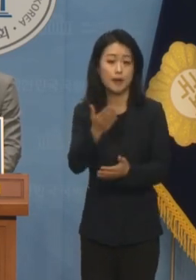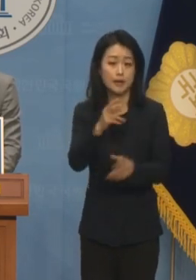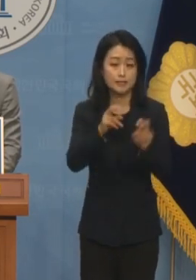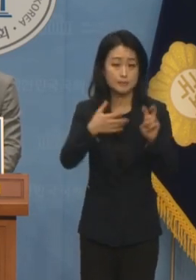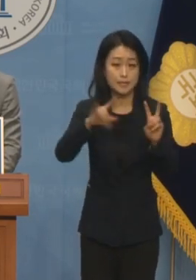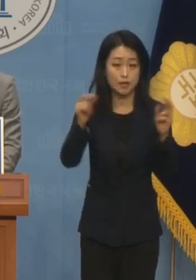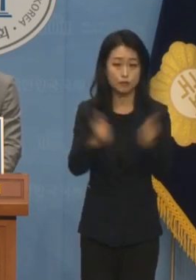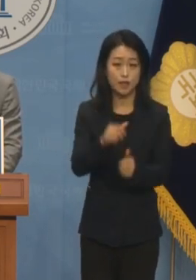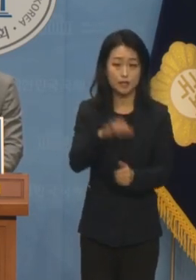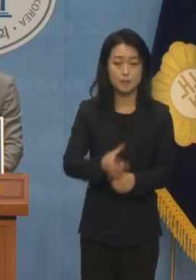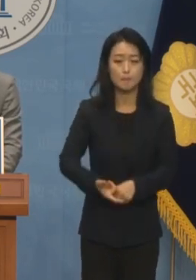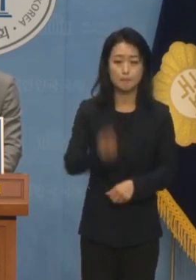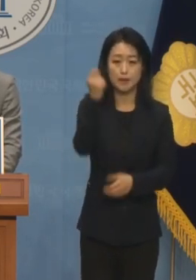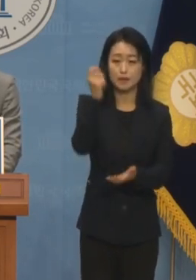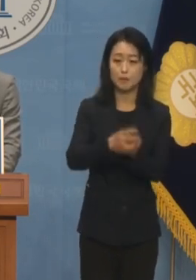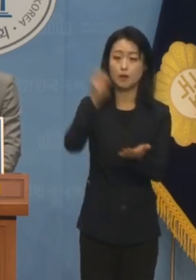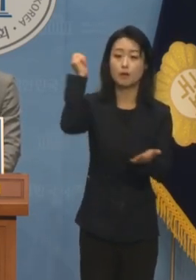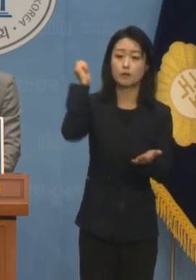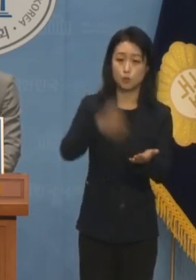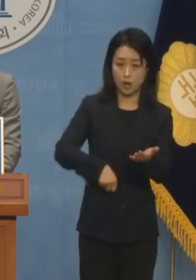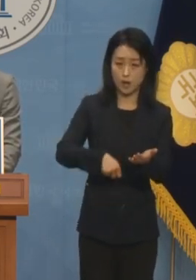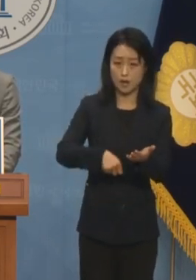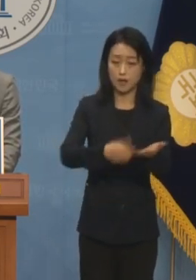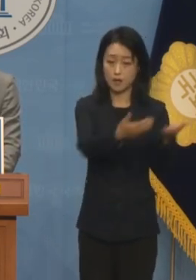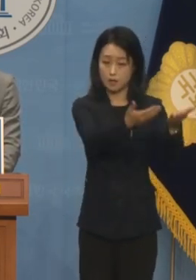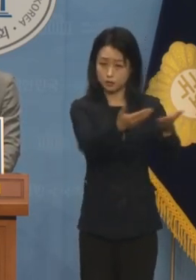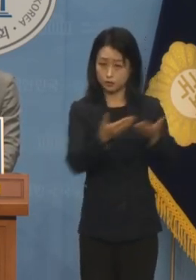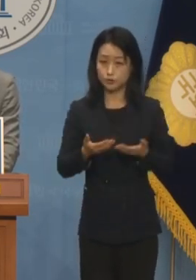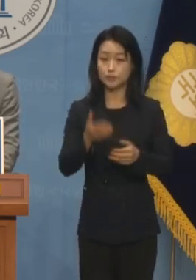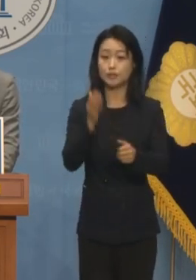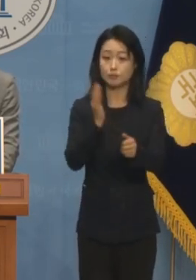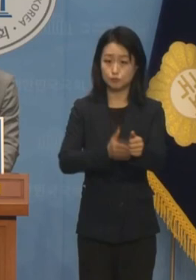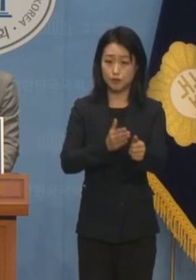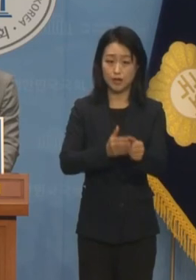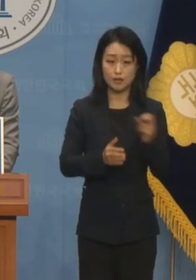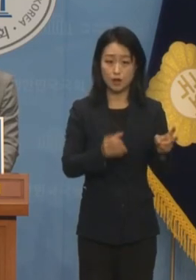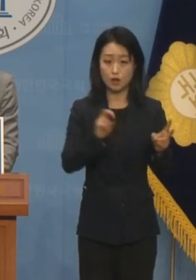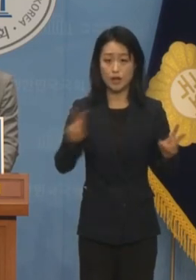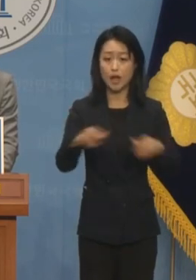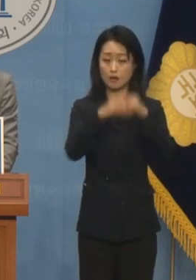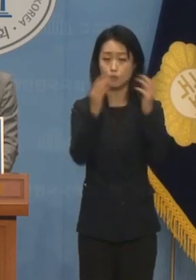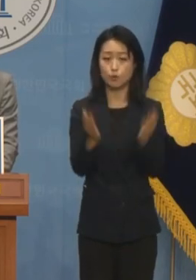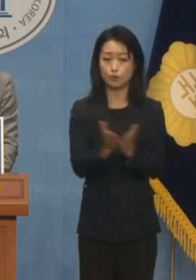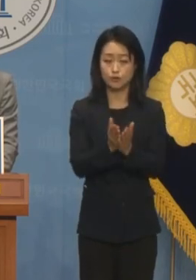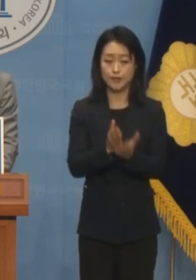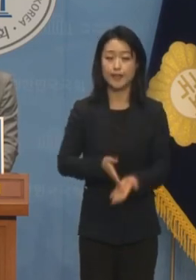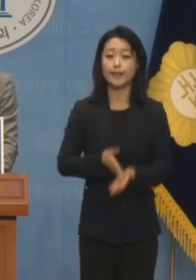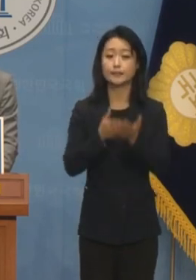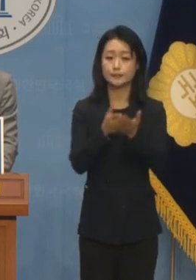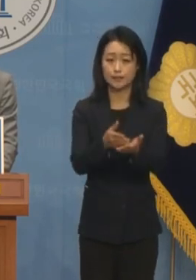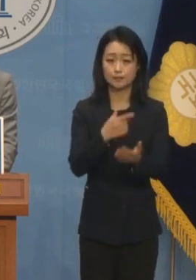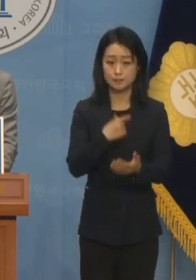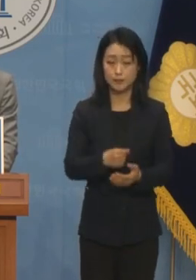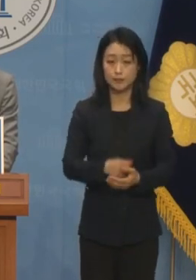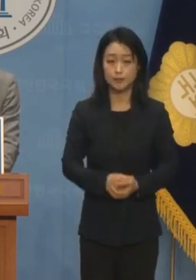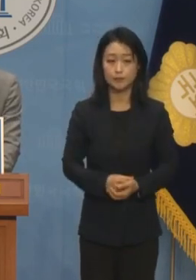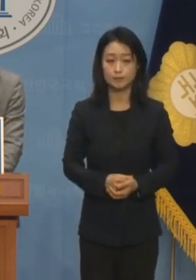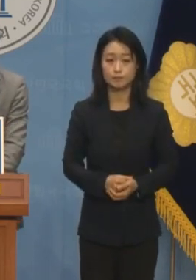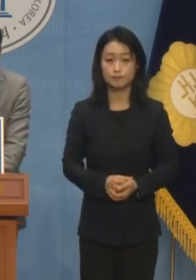22대 국회가 빠른 시일 내에 통과시킬 것을 여야 모두에게 제안 드리는 것입니다.